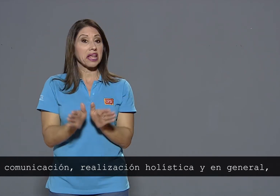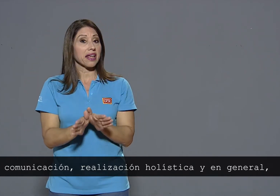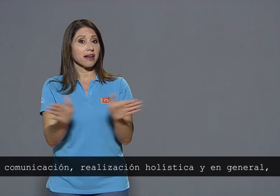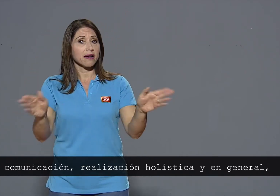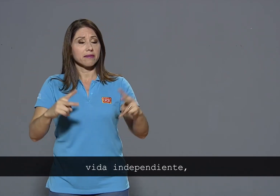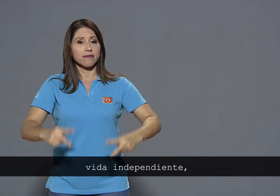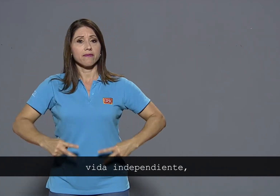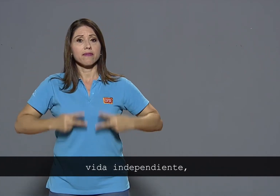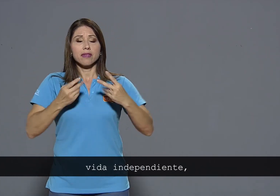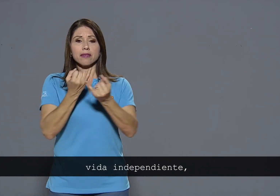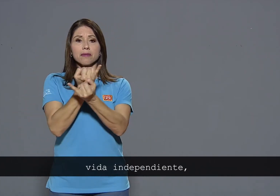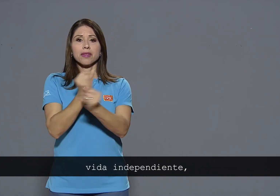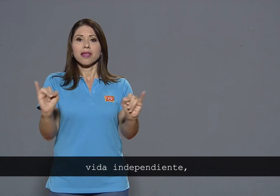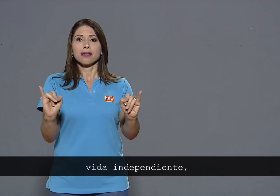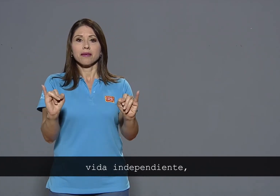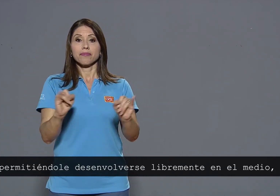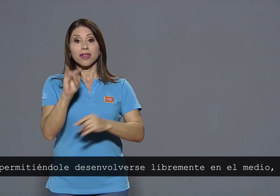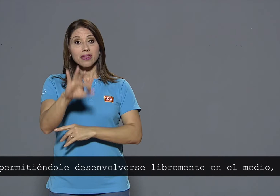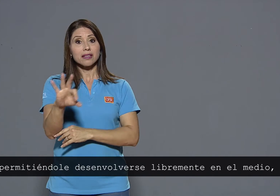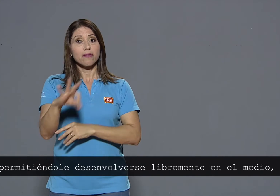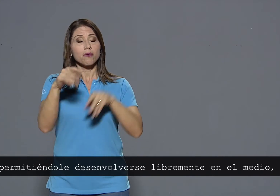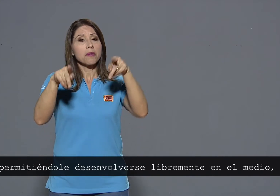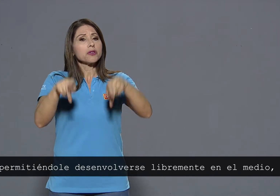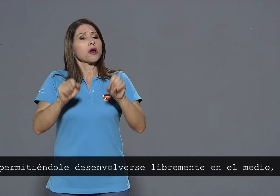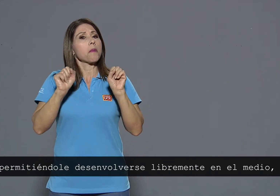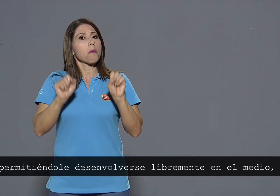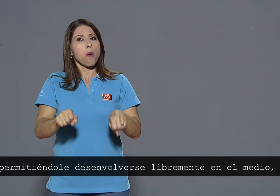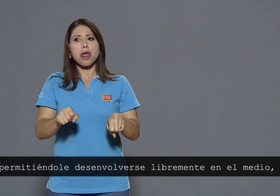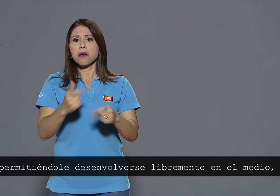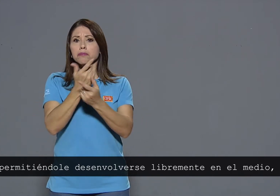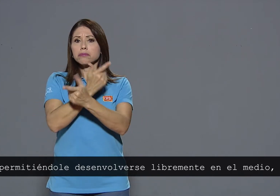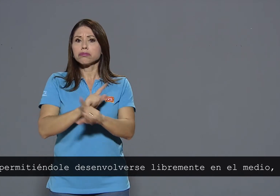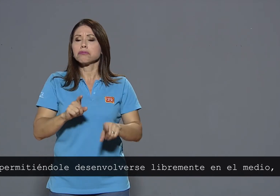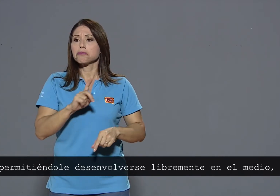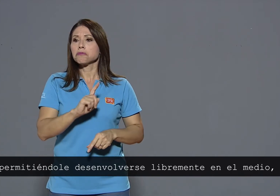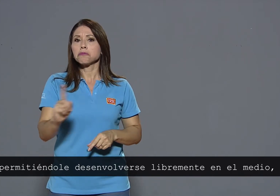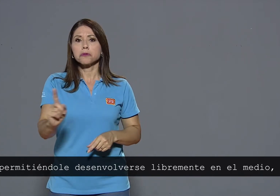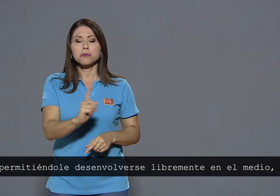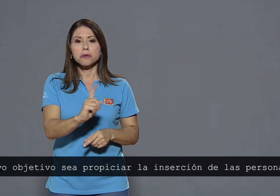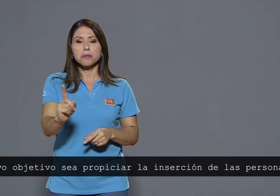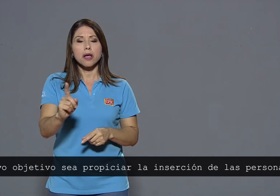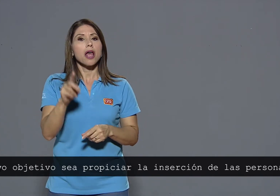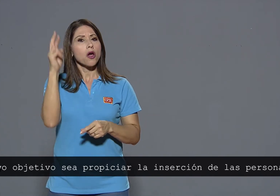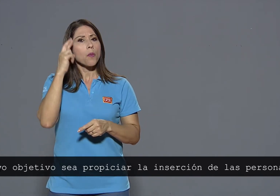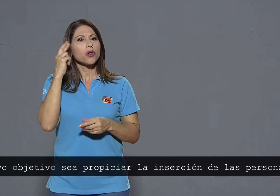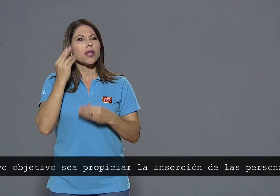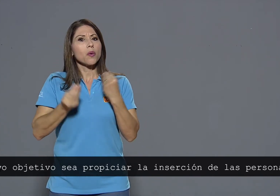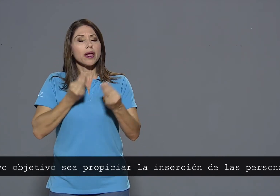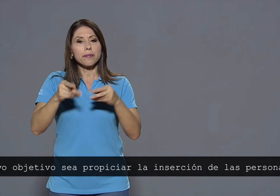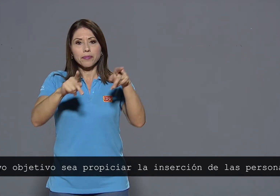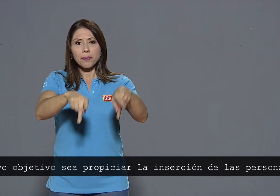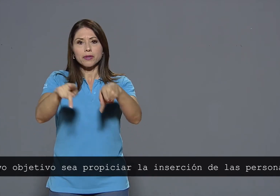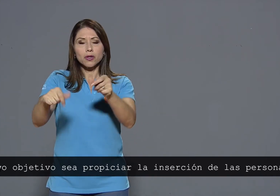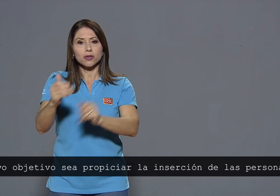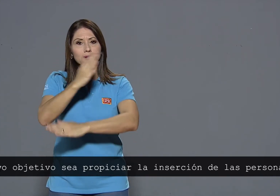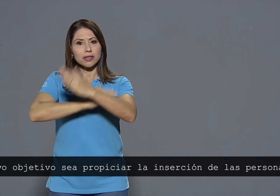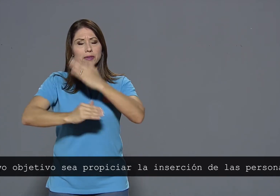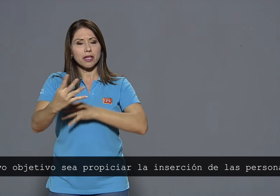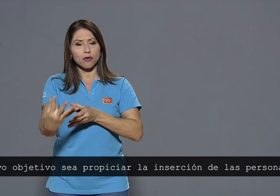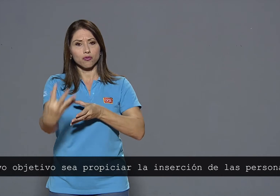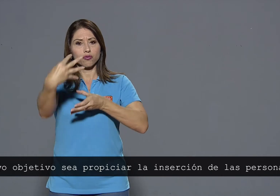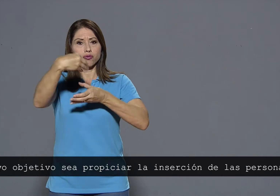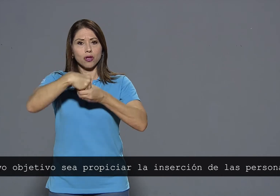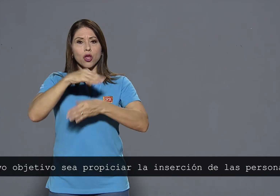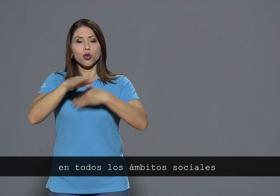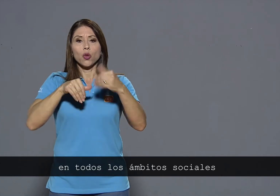y, en general, vida independiente, permitiéndole desenvolverse libremente en el medio, cuyo objetivo sea propiciar la inserción